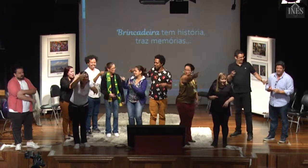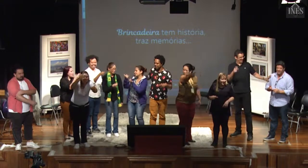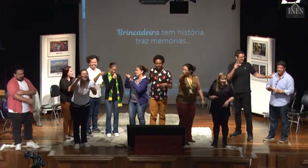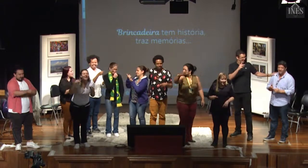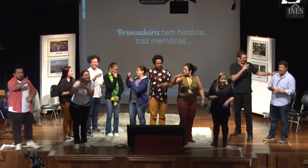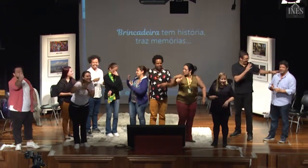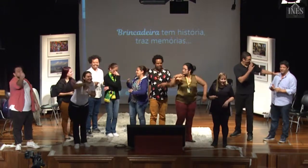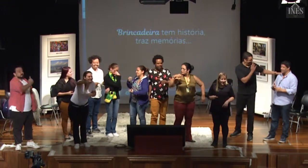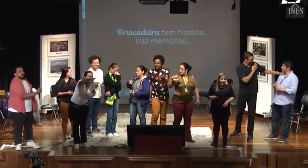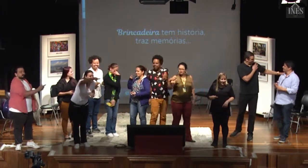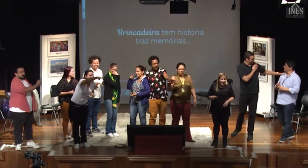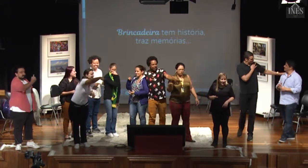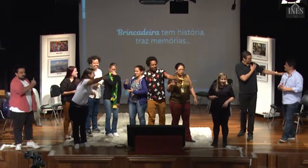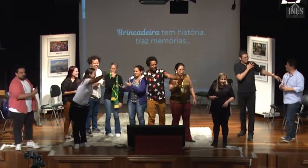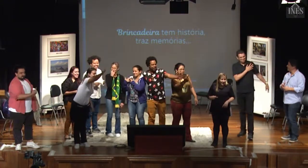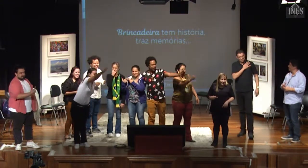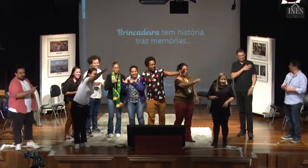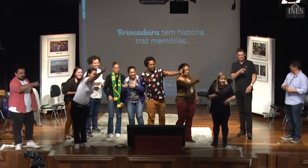Quem fez errado? Quem lembra? Vem aqui mostrar. O que eu fiz?